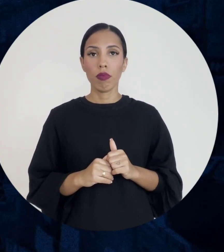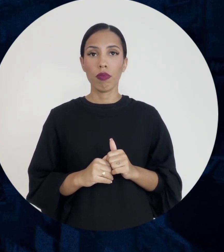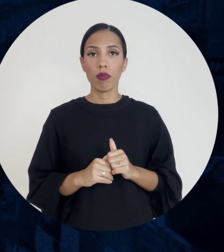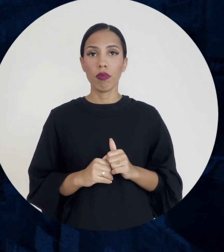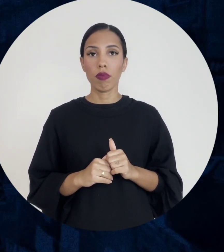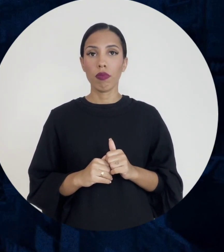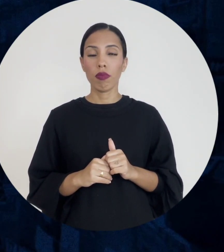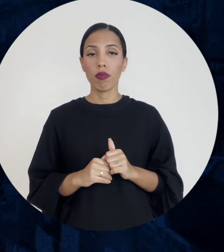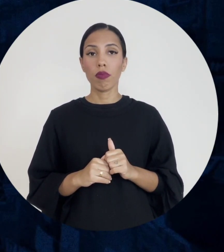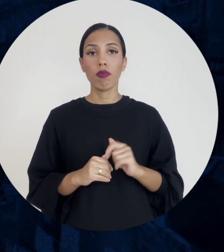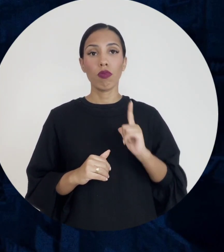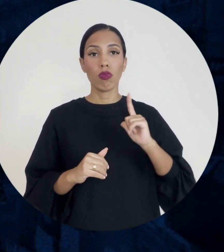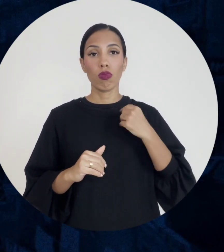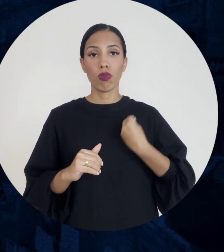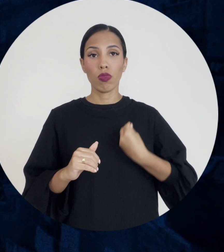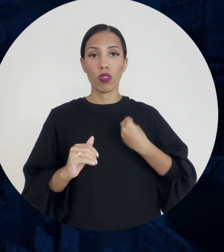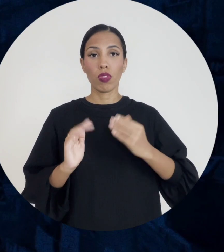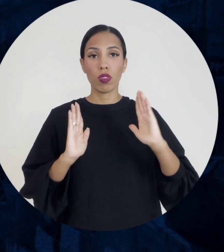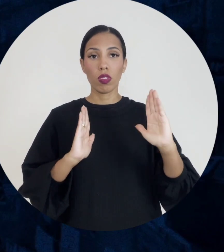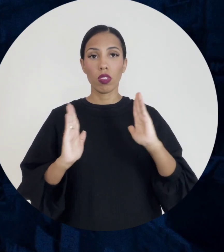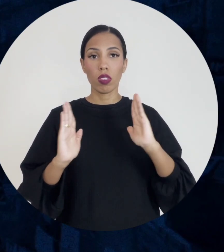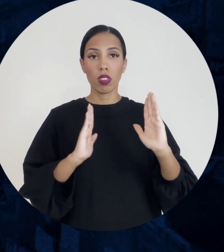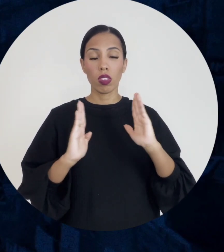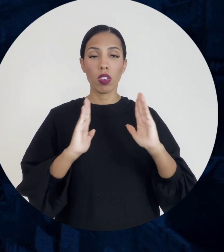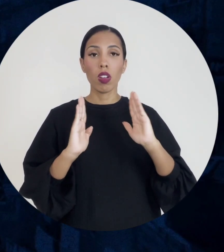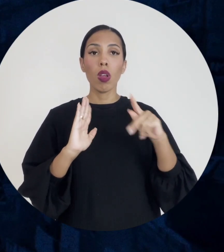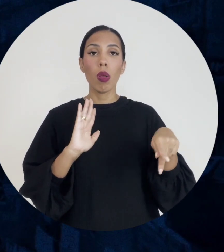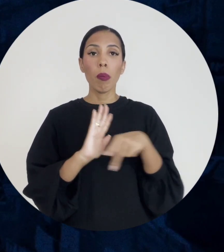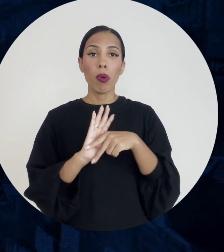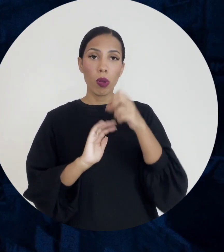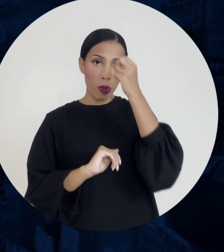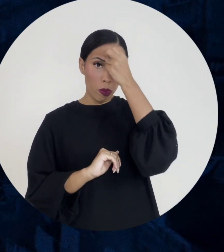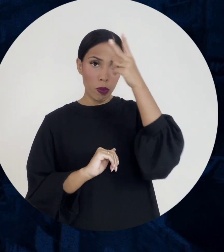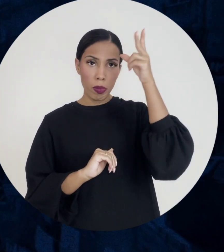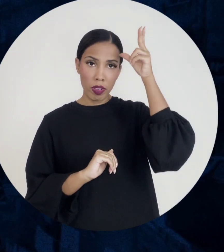e aí teve esse período da prefeitura